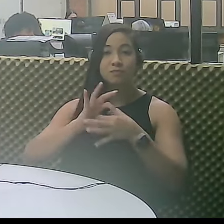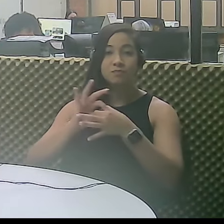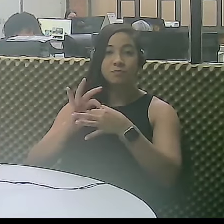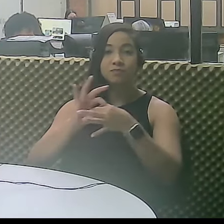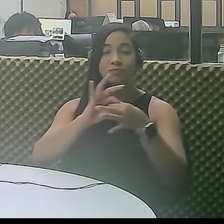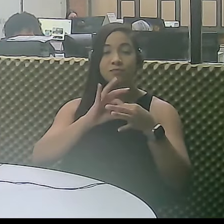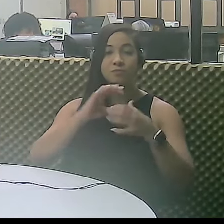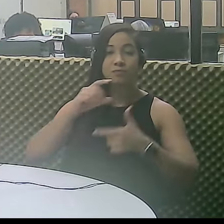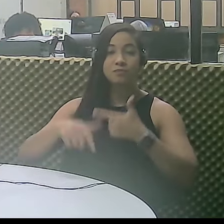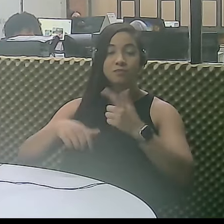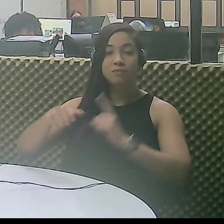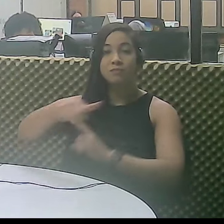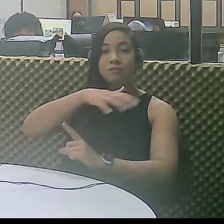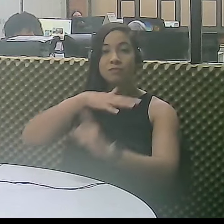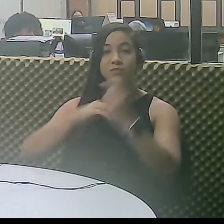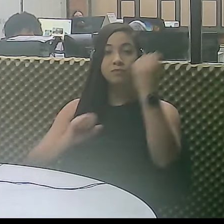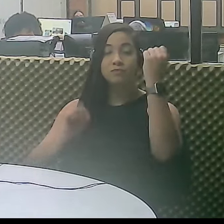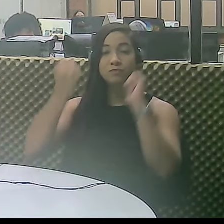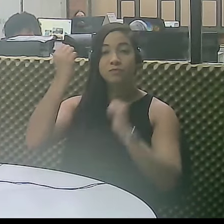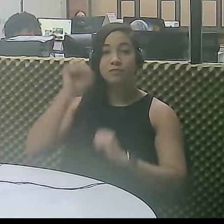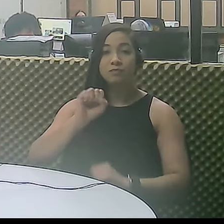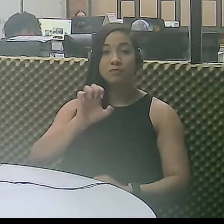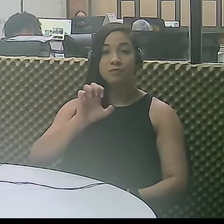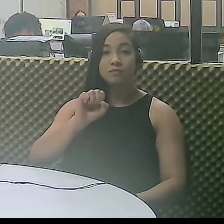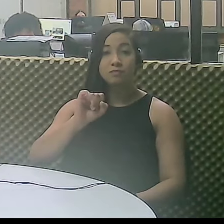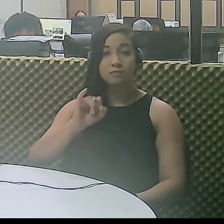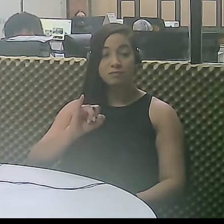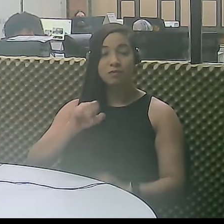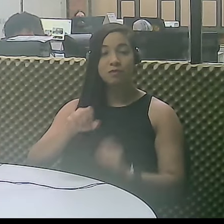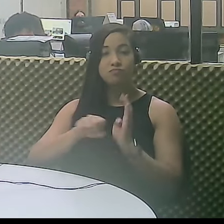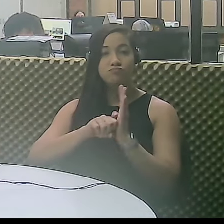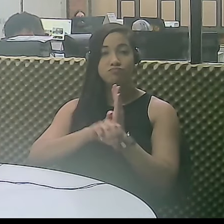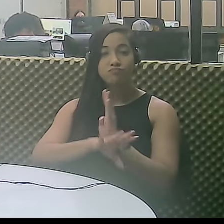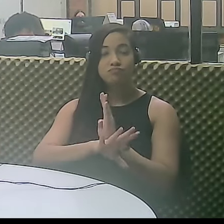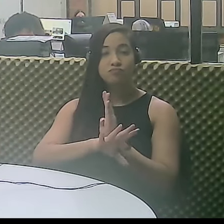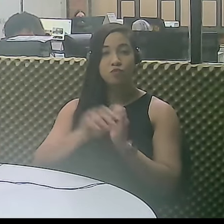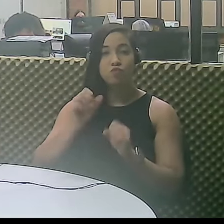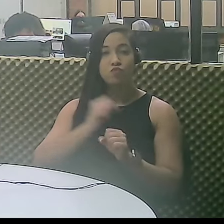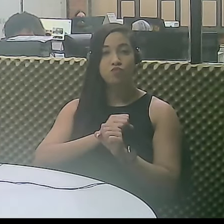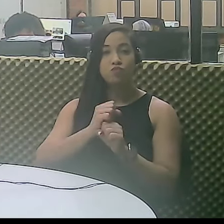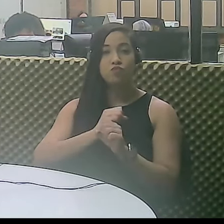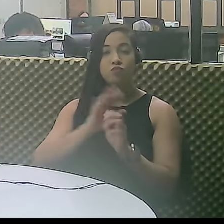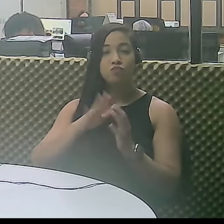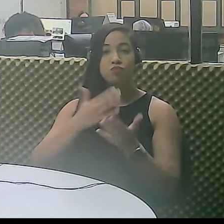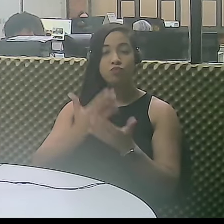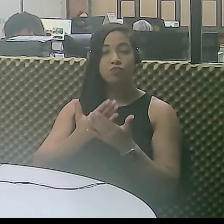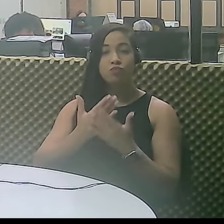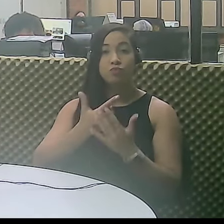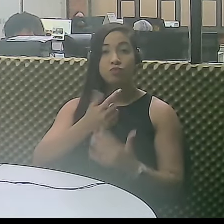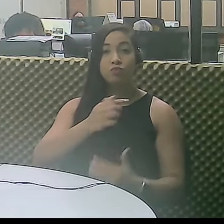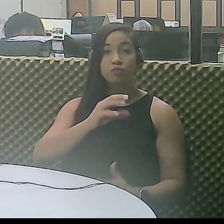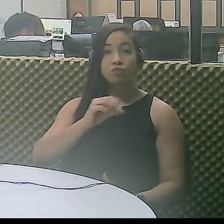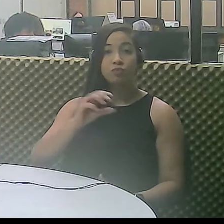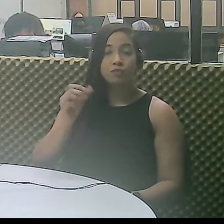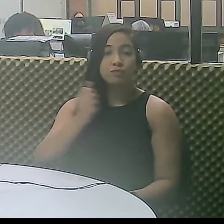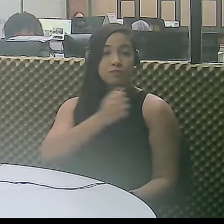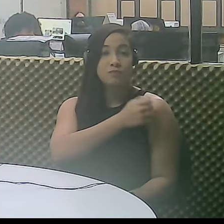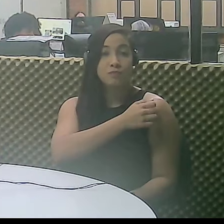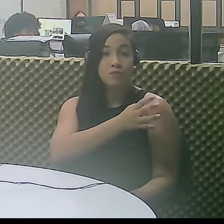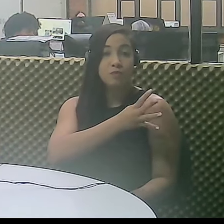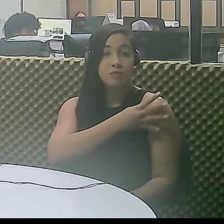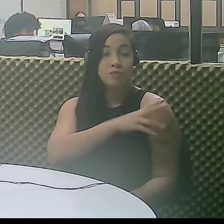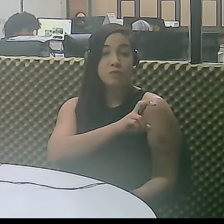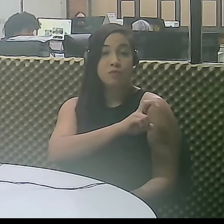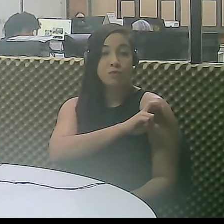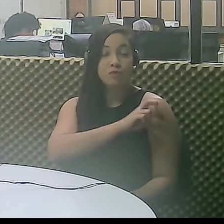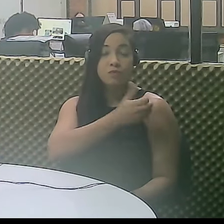com o Serviço Social da Indústria, o SESI, e que beneficiou durante o ano letivo 700 alunos do quarto e quinto